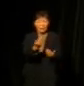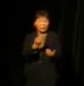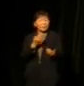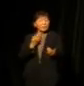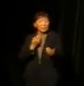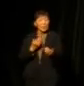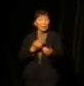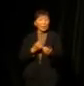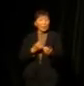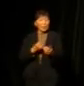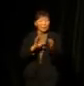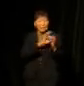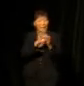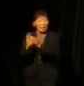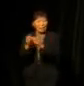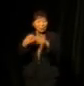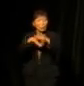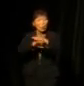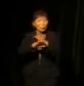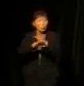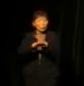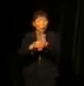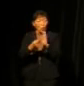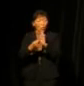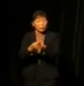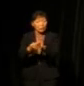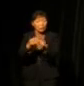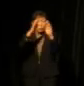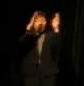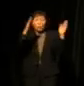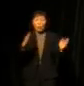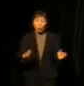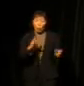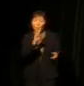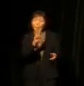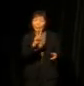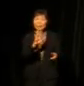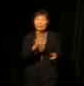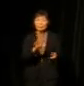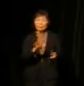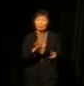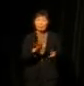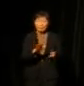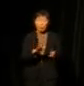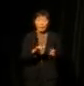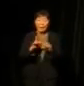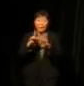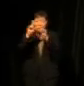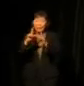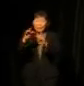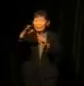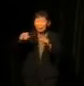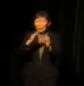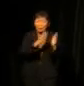ですね、永久保存の書庫があるんですけども、その2つが30センチほど海側の方、東側に動いてしまって、